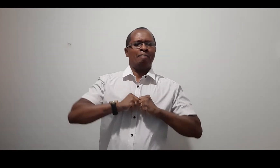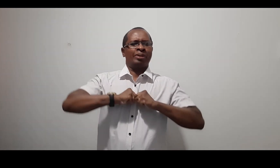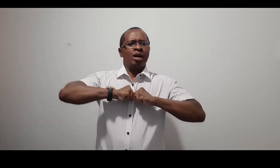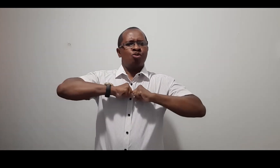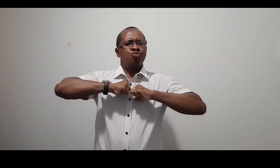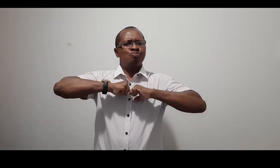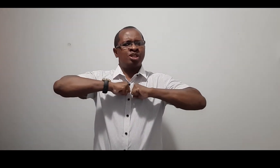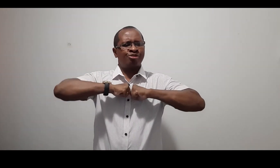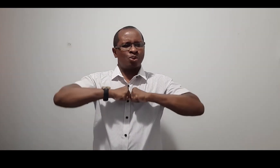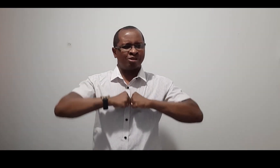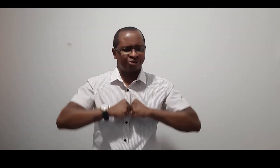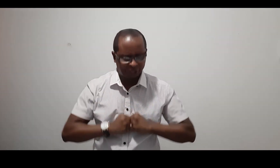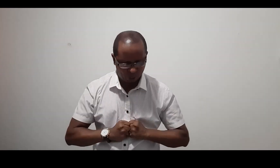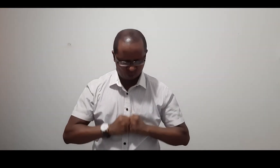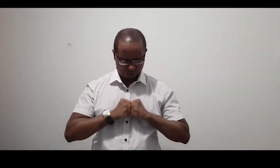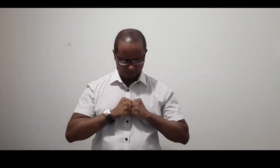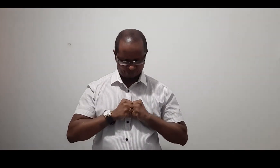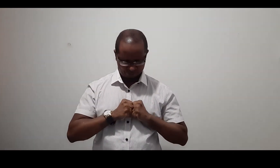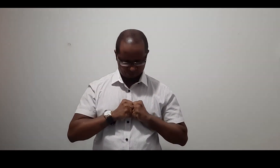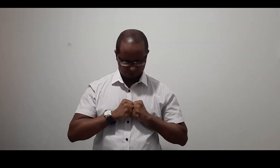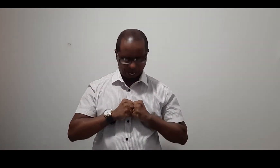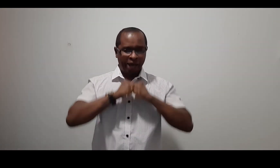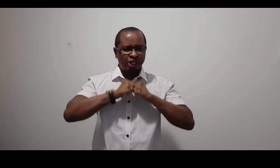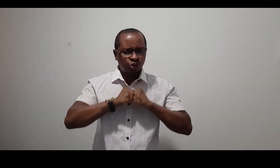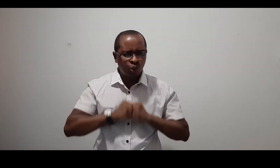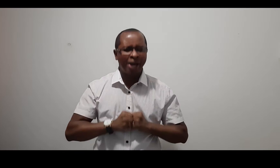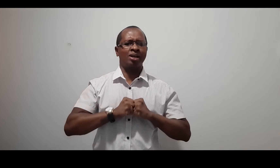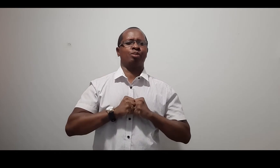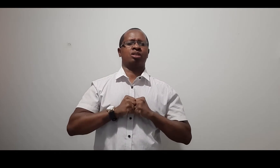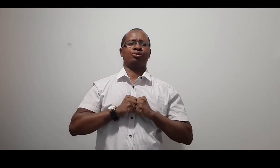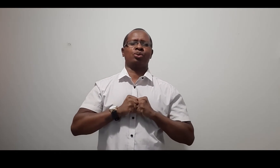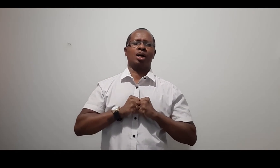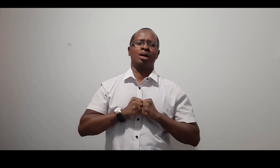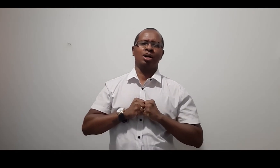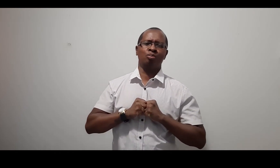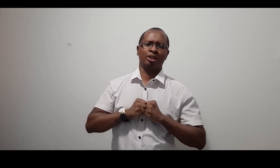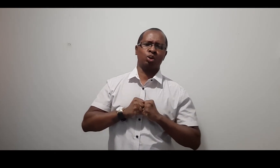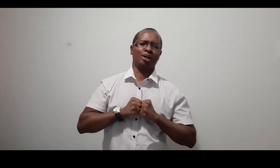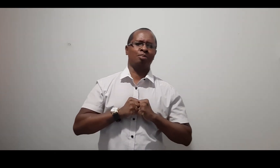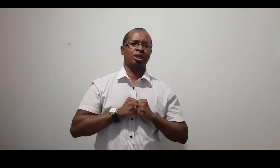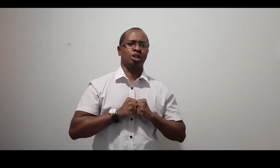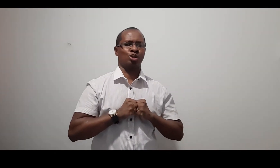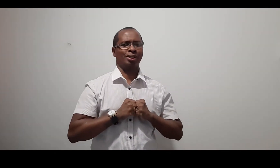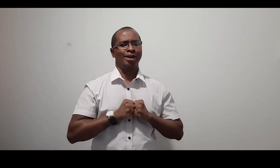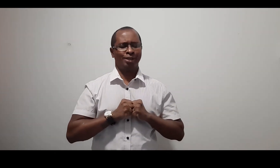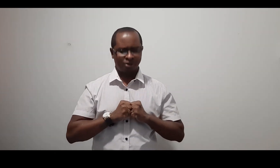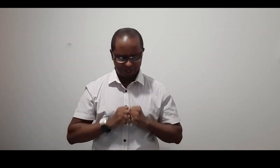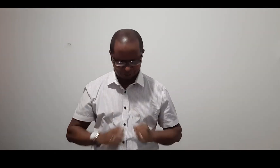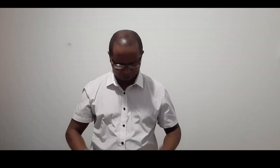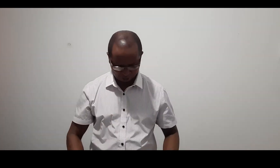dia misy finoana velona za azo hoe toerana misy ny finoana io martin luther de michel de sauce nitsangana tamin'ny